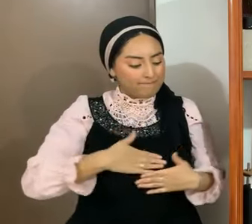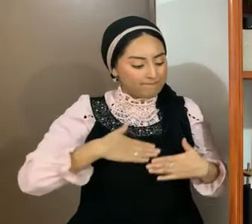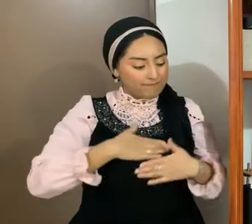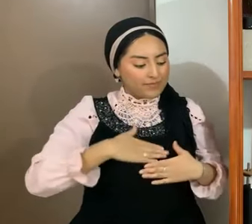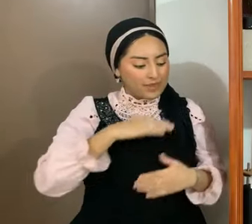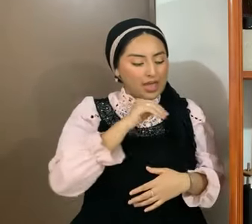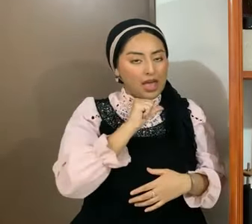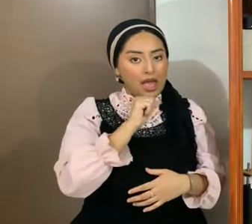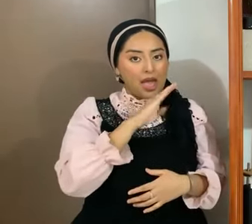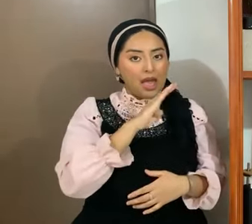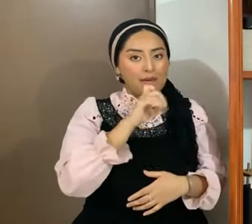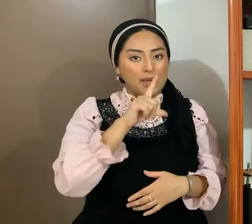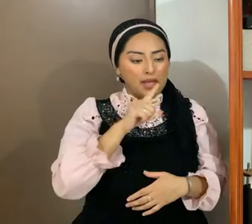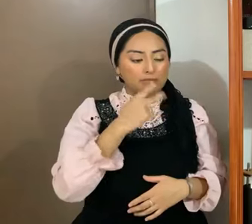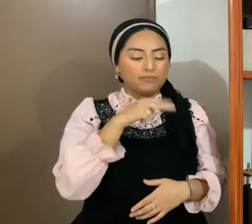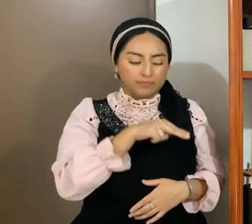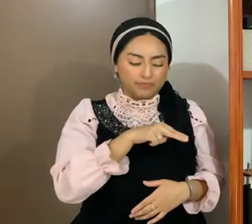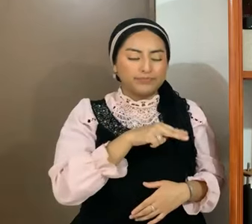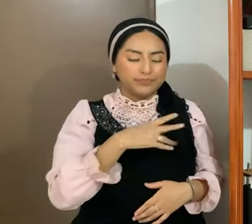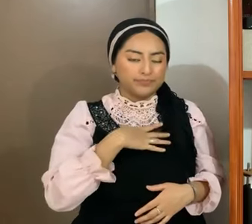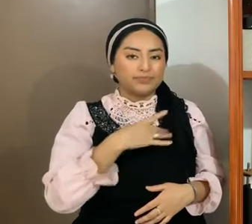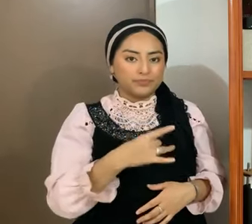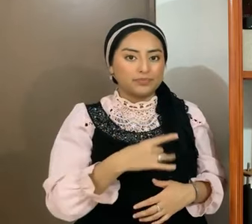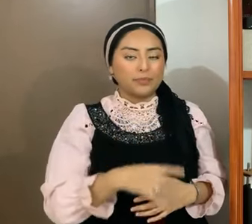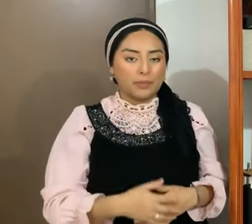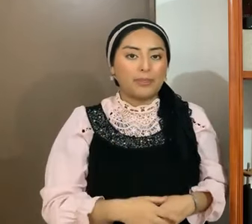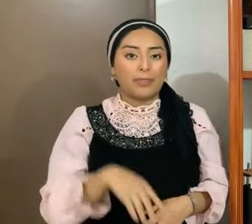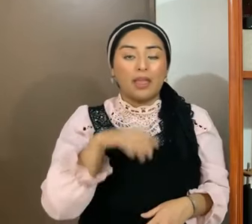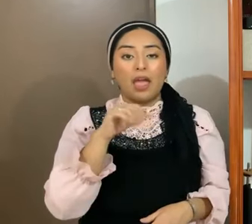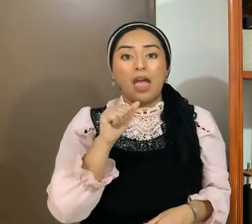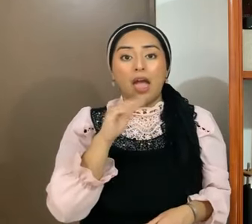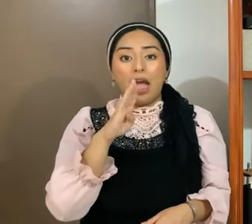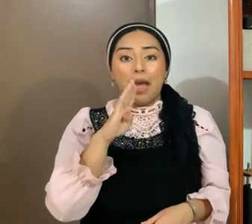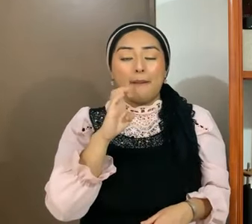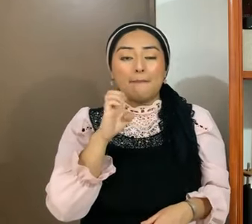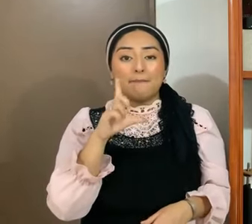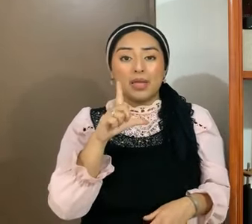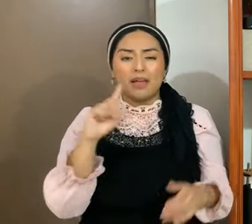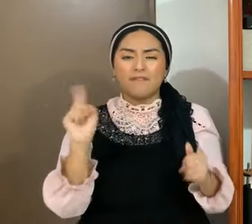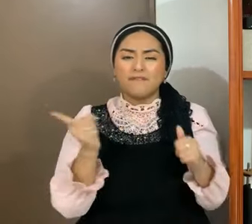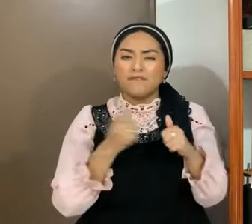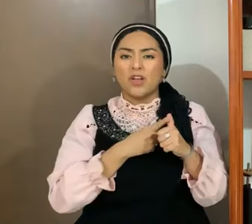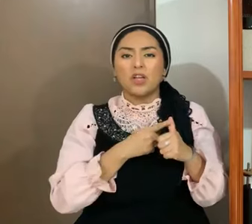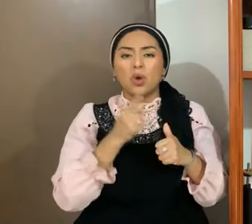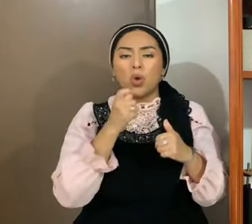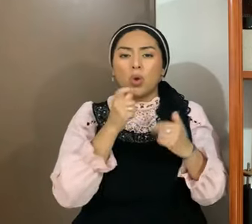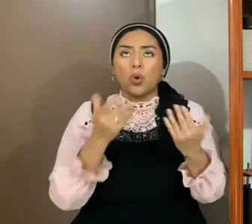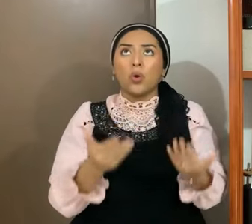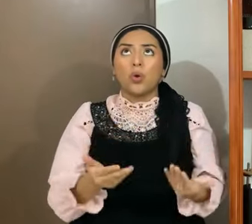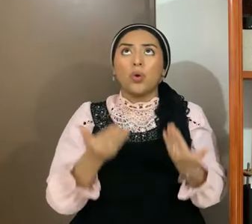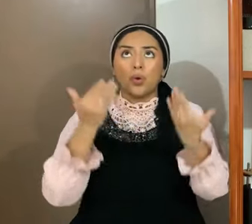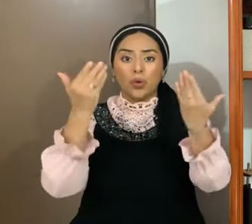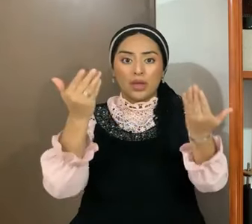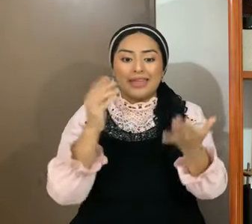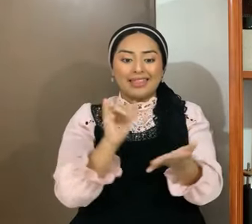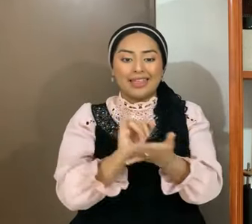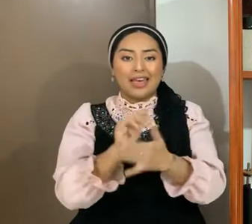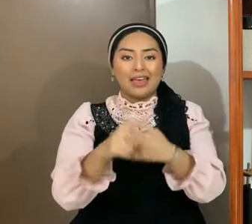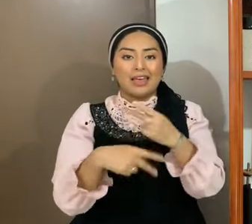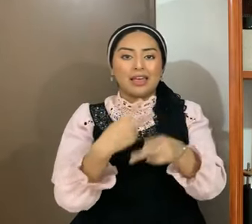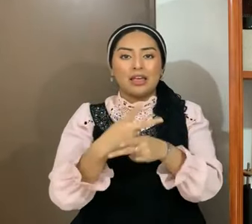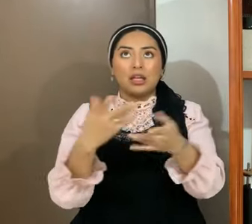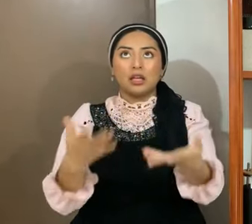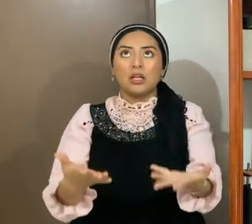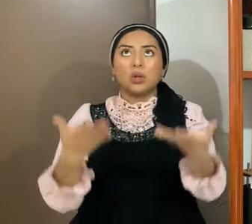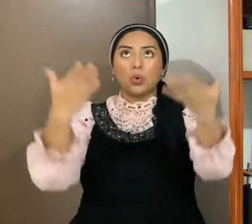y a su ofrenda. Abel fue uno de los primeros en ofrecer este tipo de ofrendas.